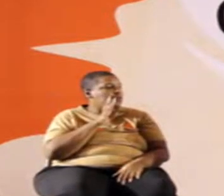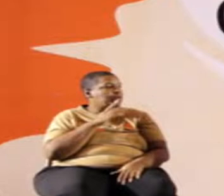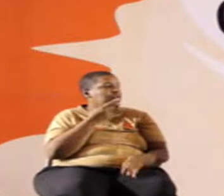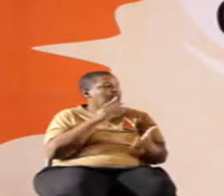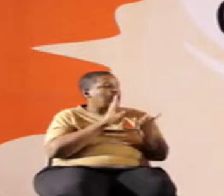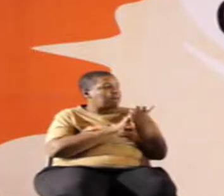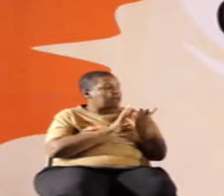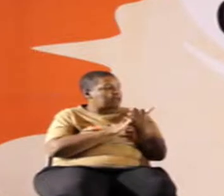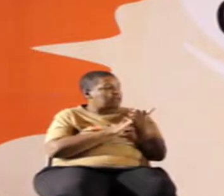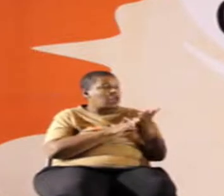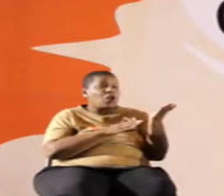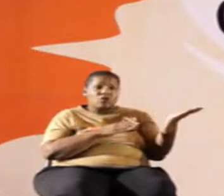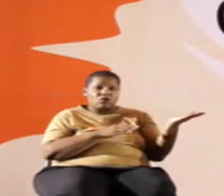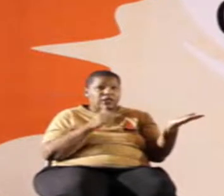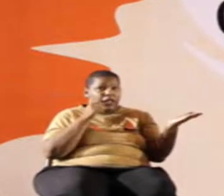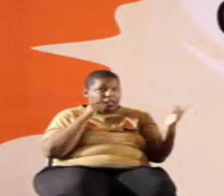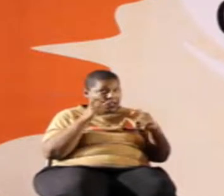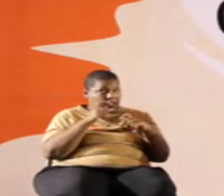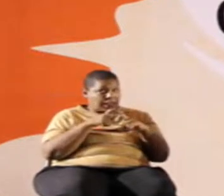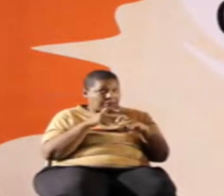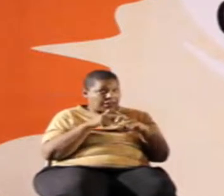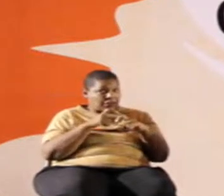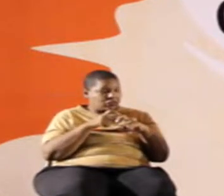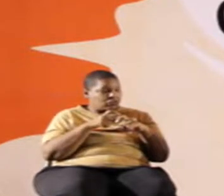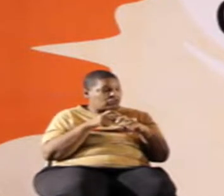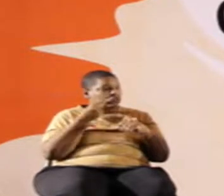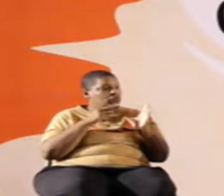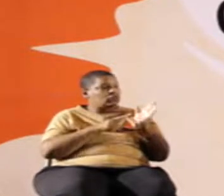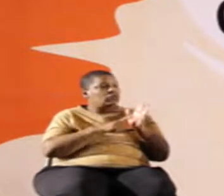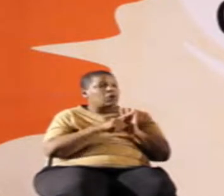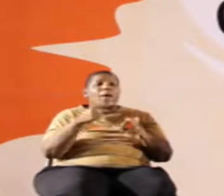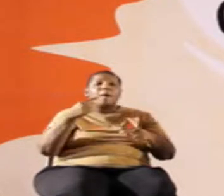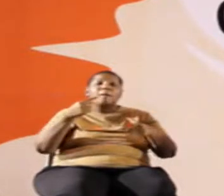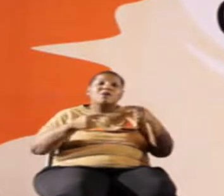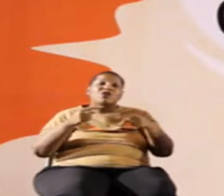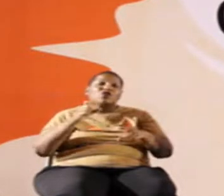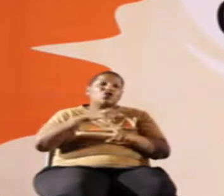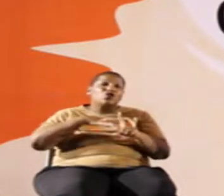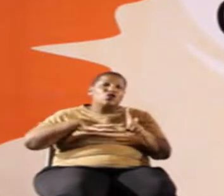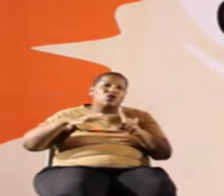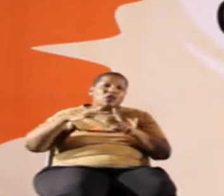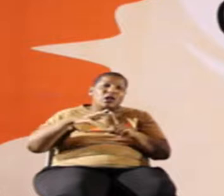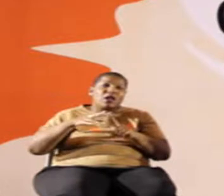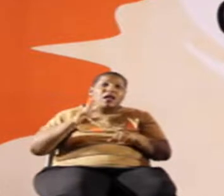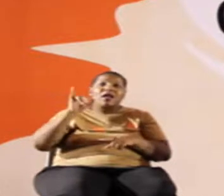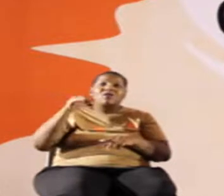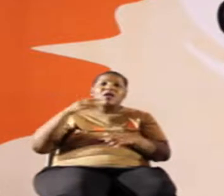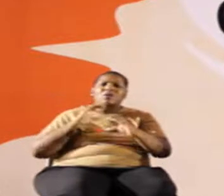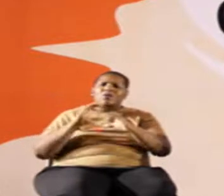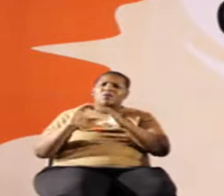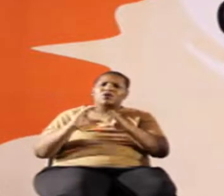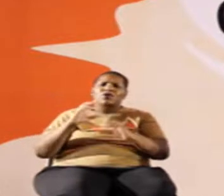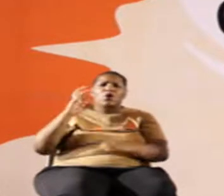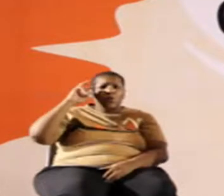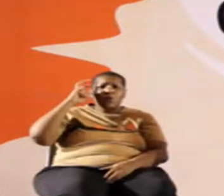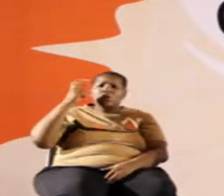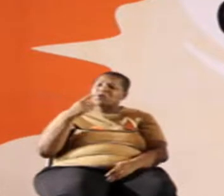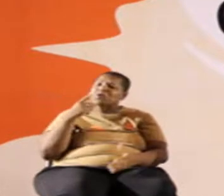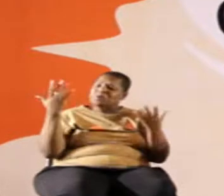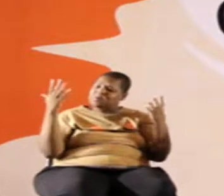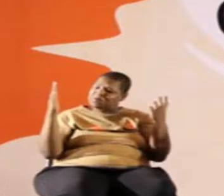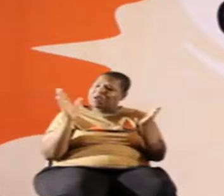elogiando. Então, você é médica, com essa questão político-social e vai para a comunicação e cultura.